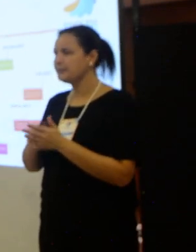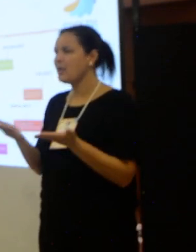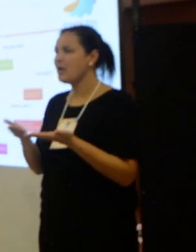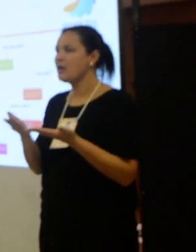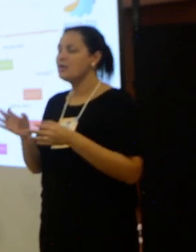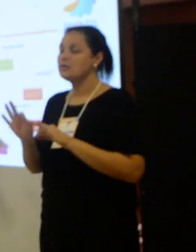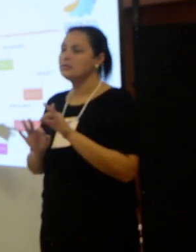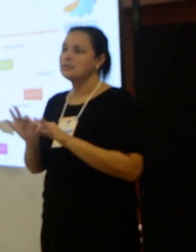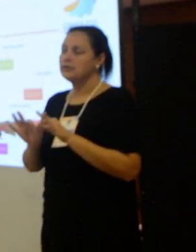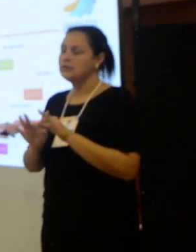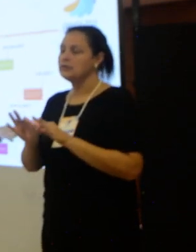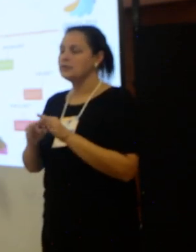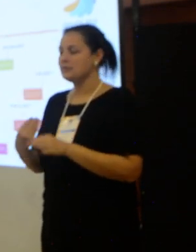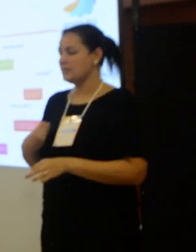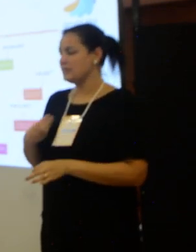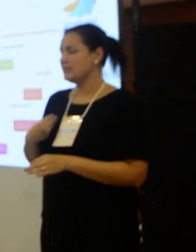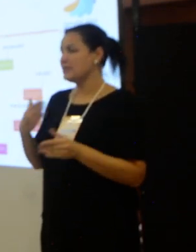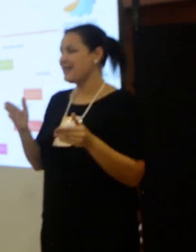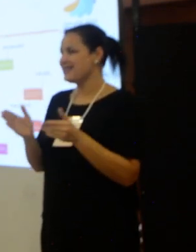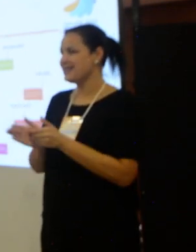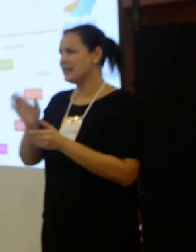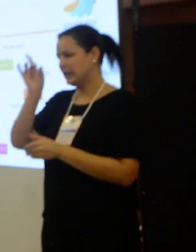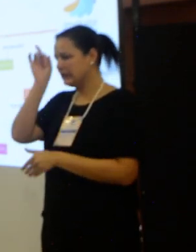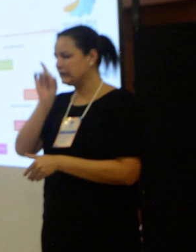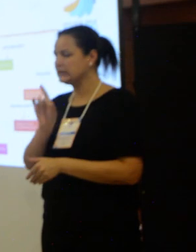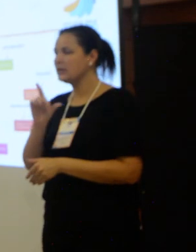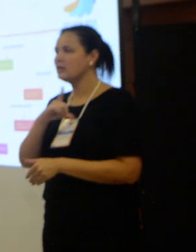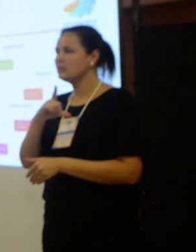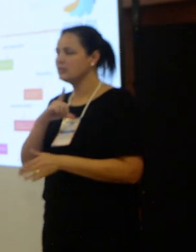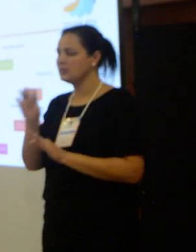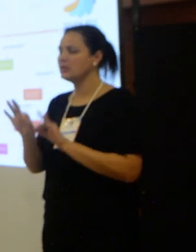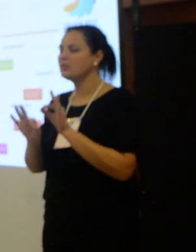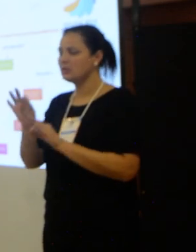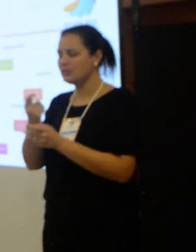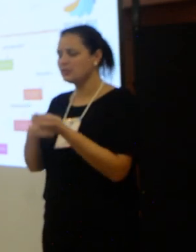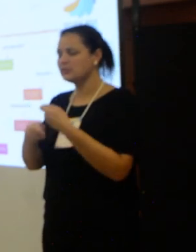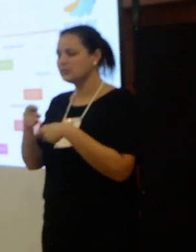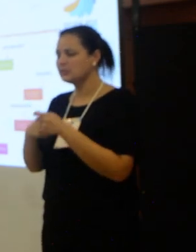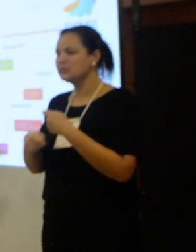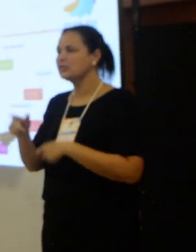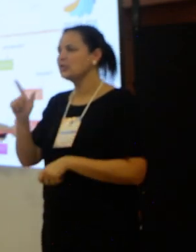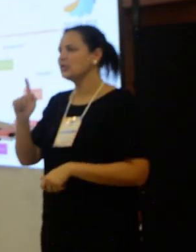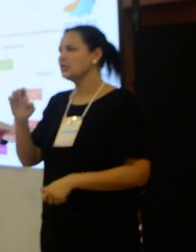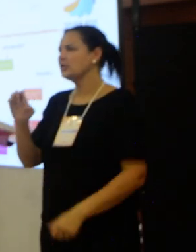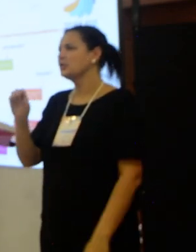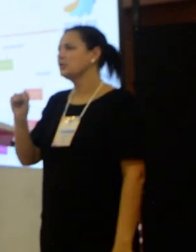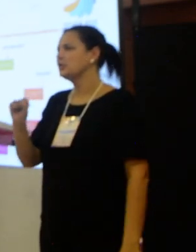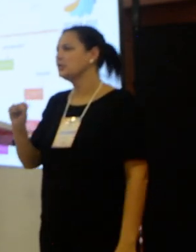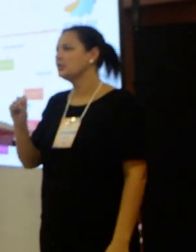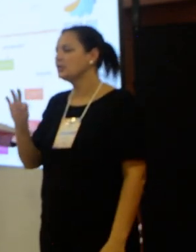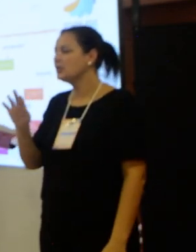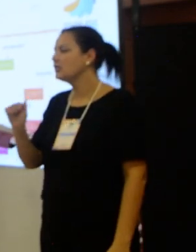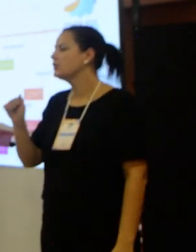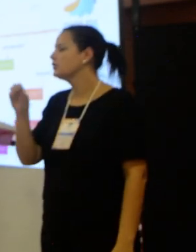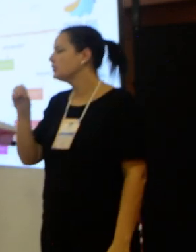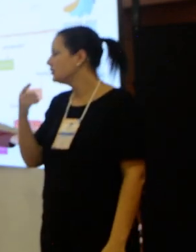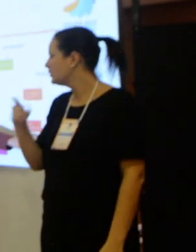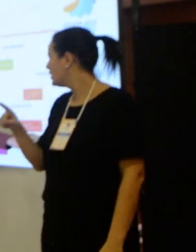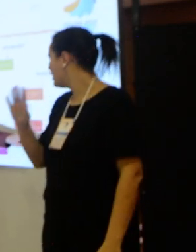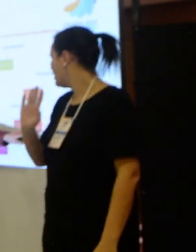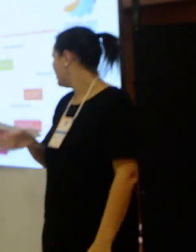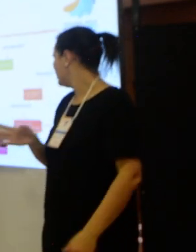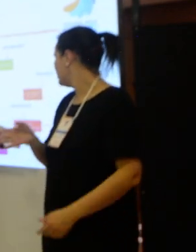planejamento participativo. Até dezembro, então, a gente tem o plano de gestão. E aqui eu botei o 2003, porque já existe